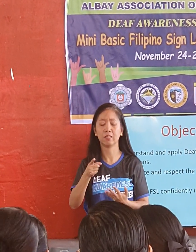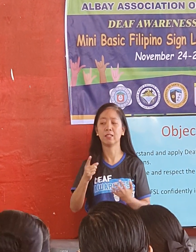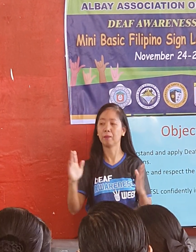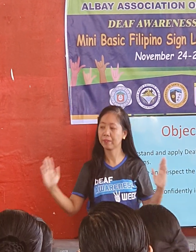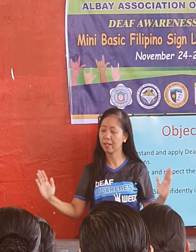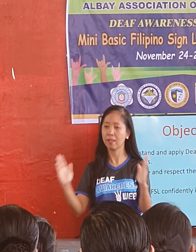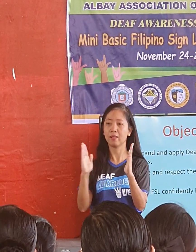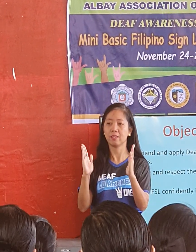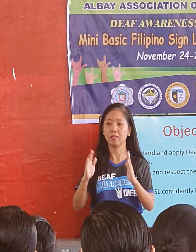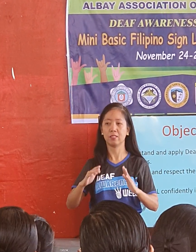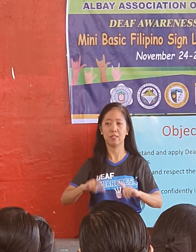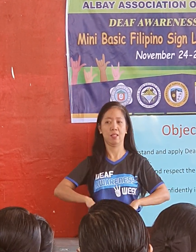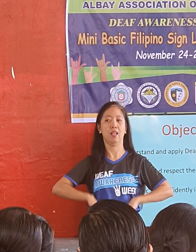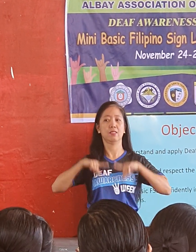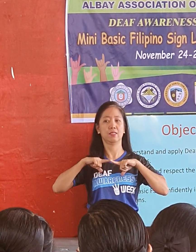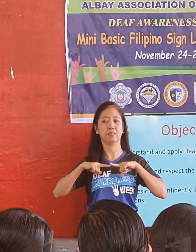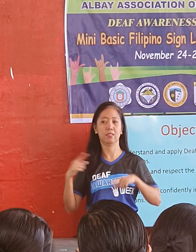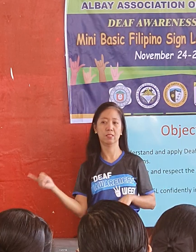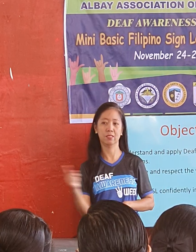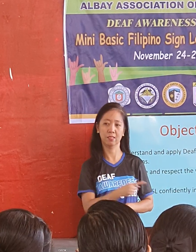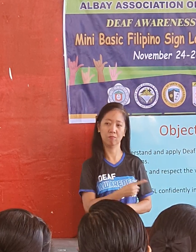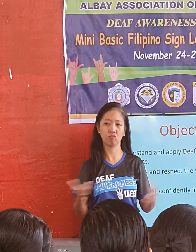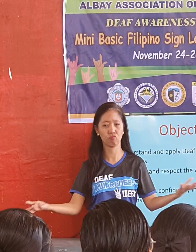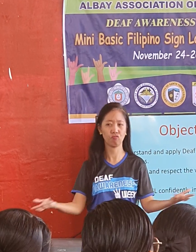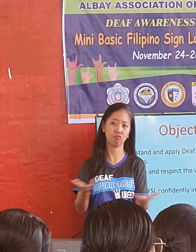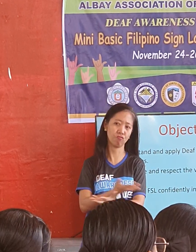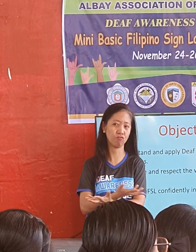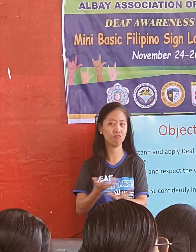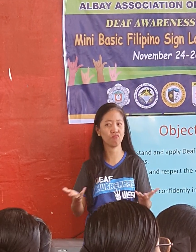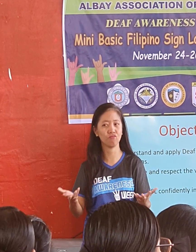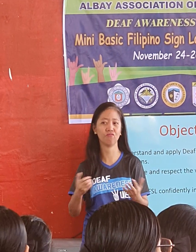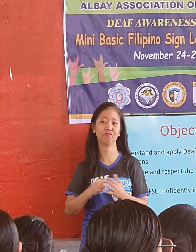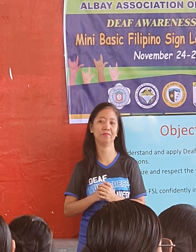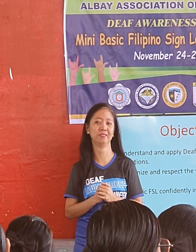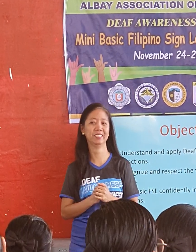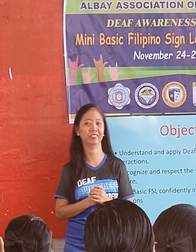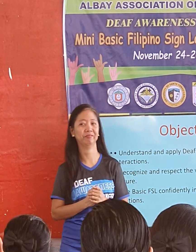dapat makakuha sila ng parehas ng language. Kunyari yung hearing, dapat marunong po